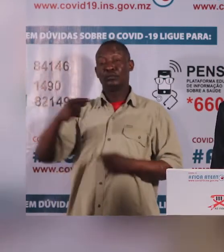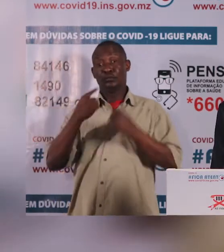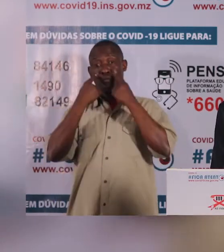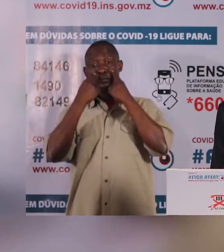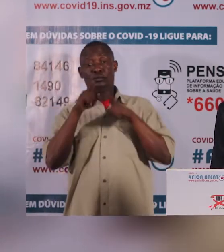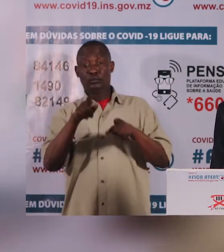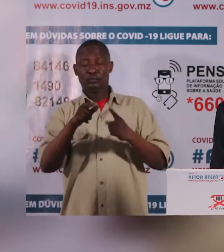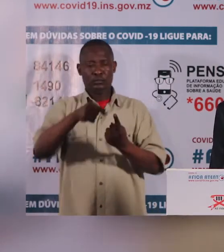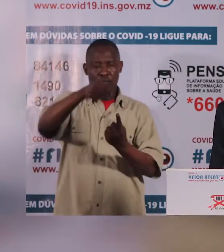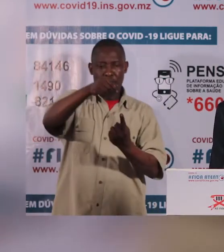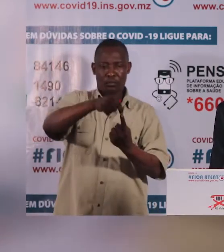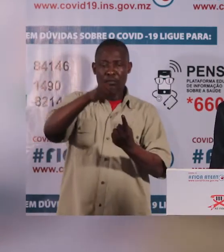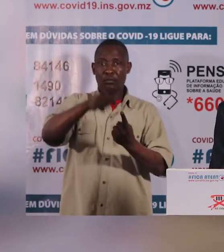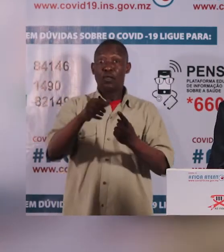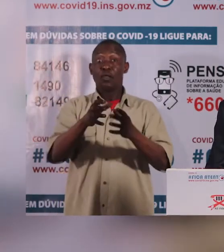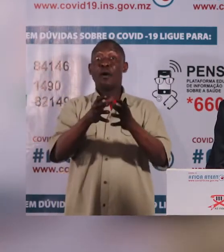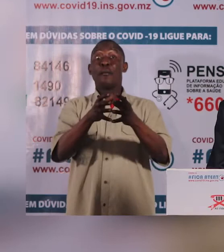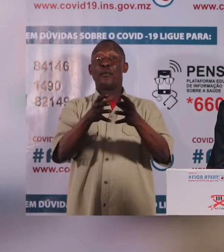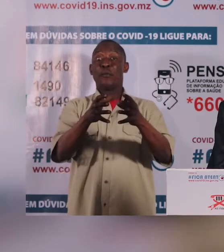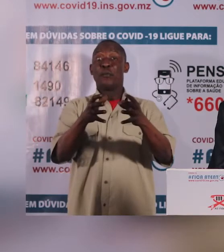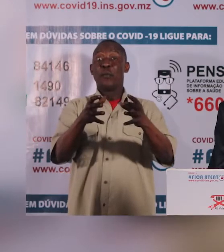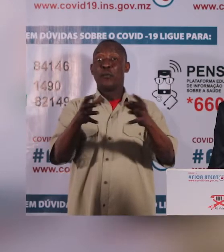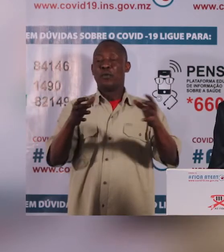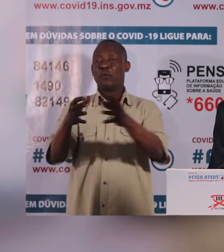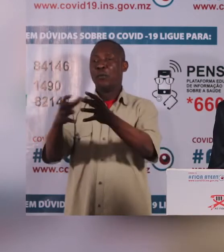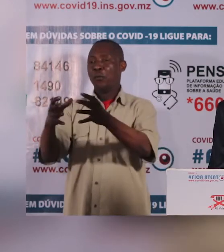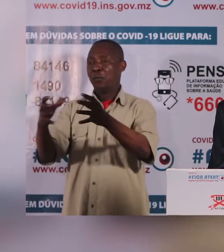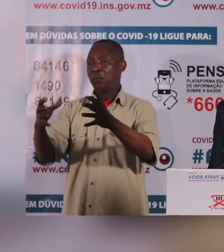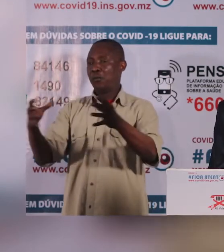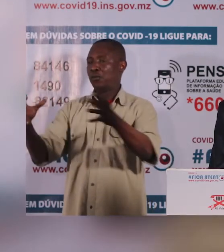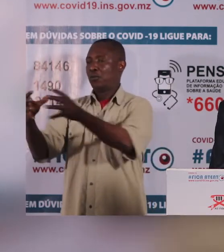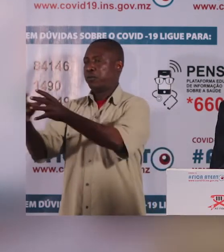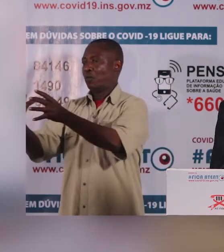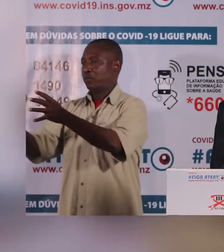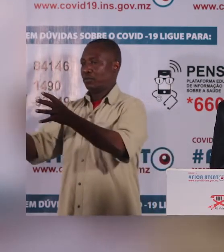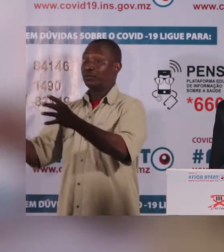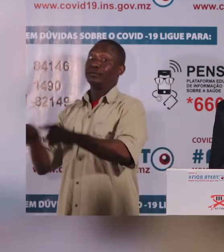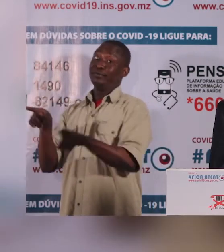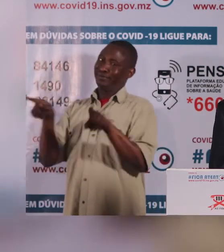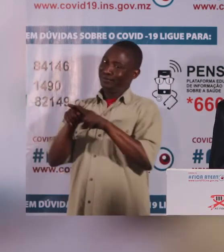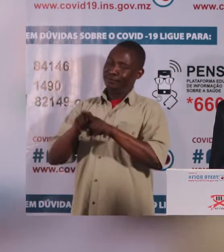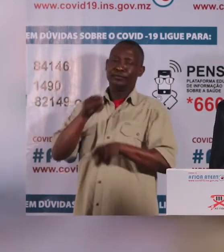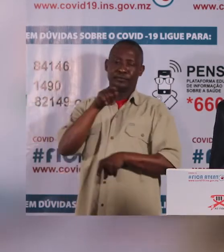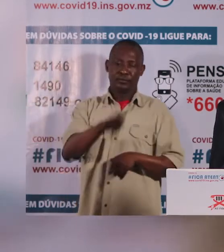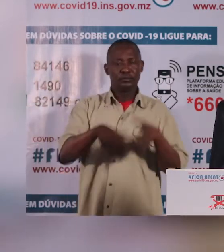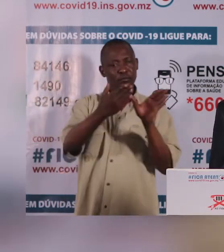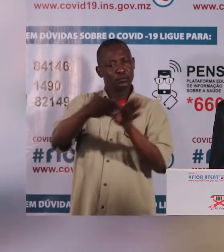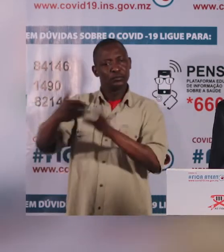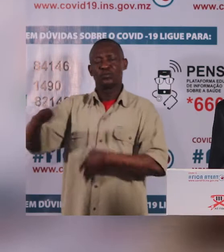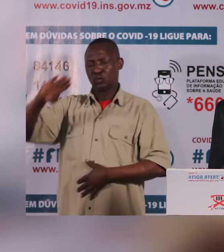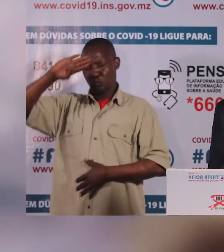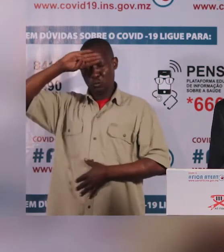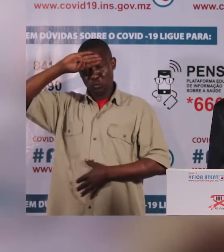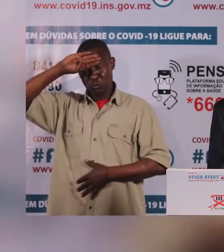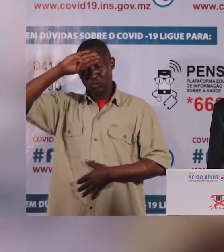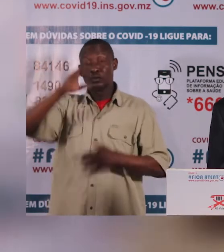que nós realizamos ao longo dos meses e há também um crescimento do número de casos positivos que nós encontramos por